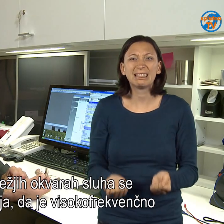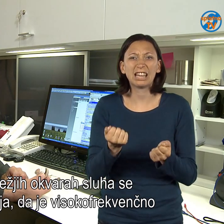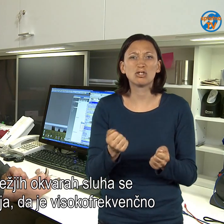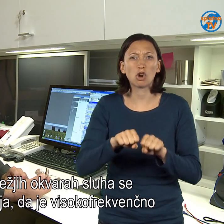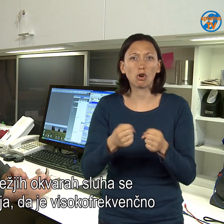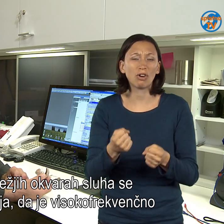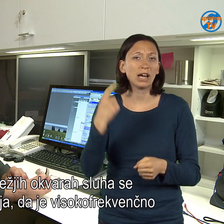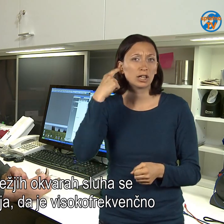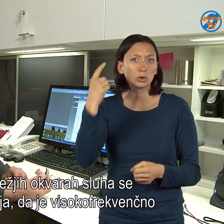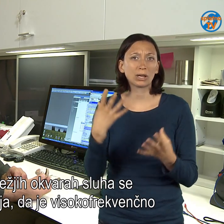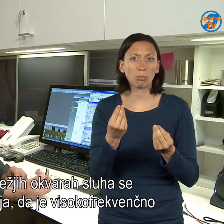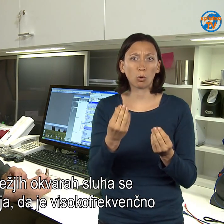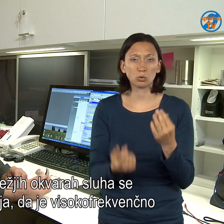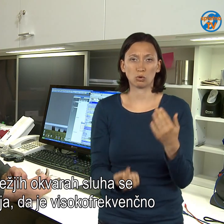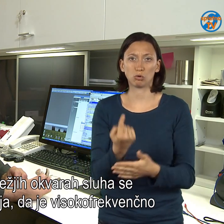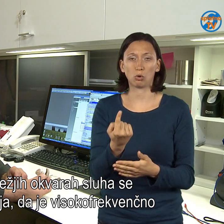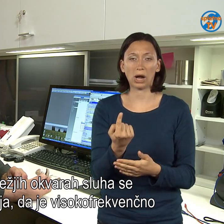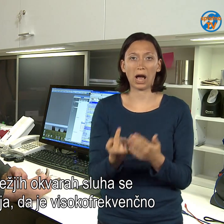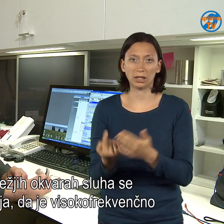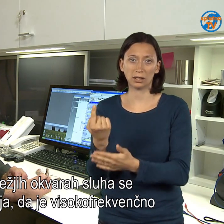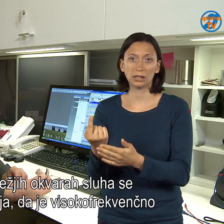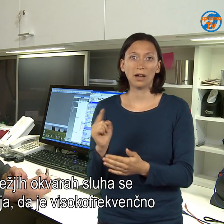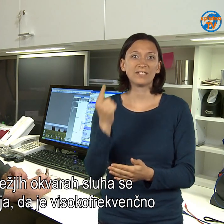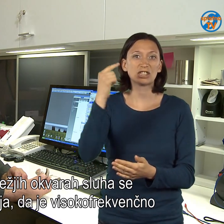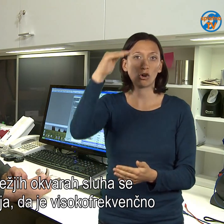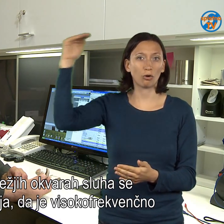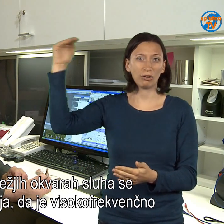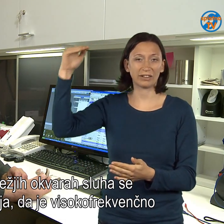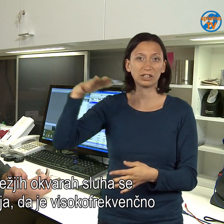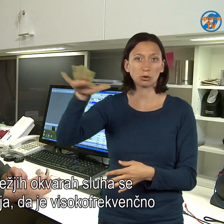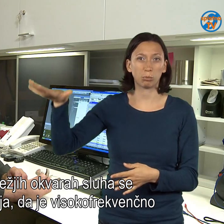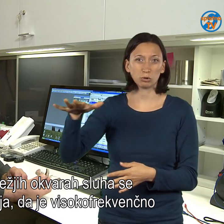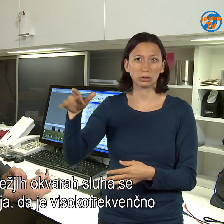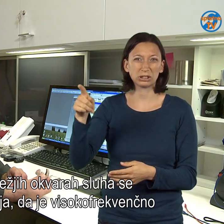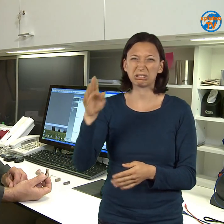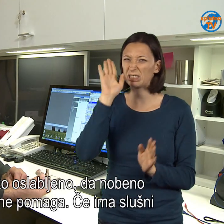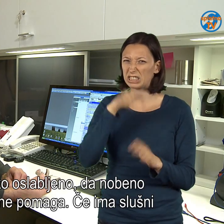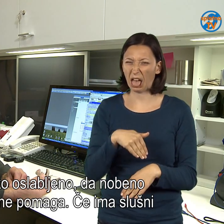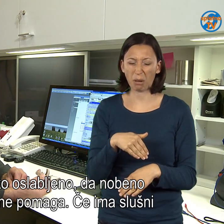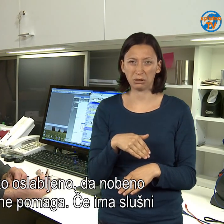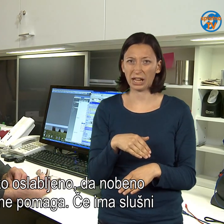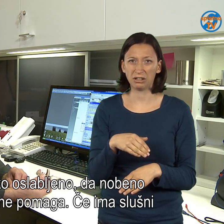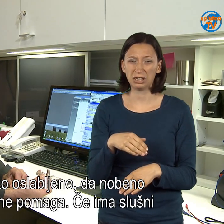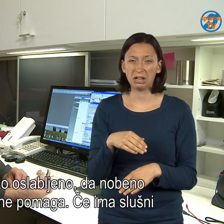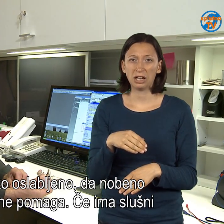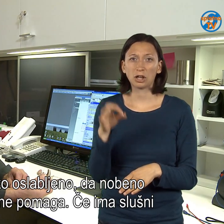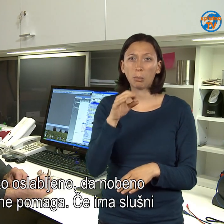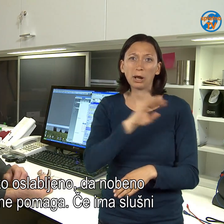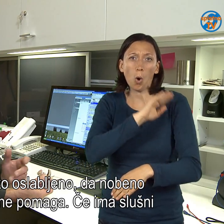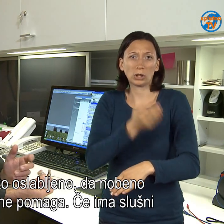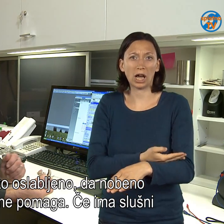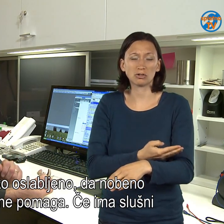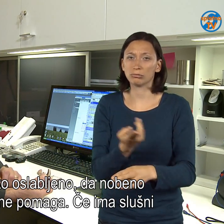težjih okvarah sluha se pogosto dogaja, da visokofrekvenčno področje je tako oslabljeno, da